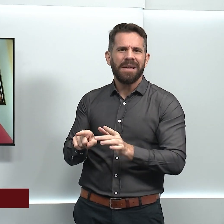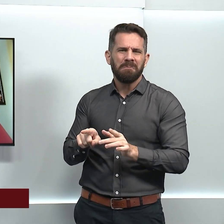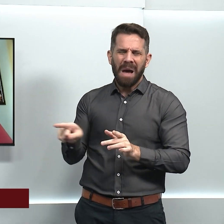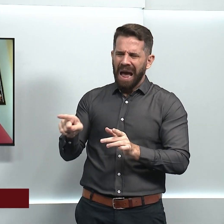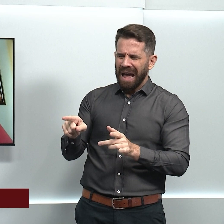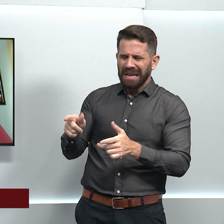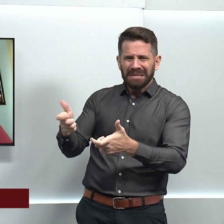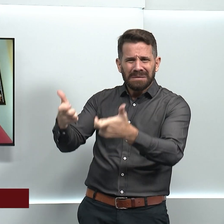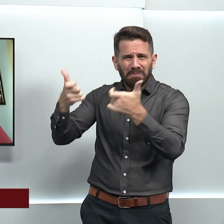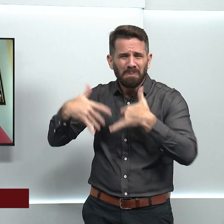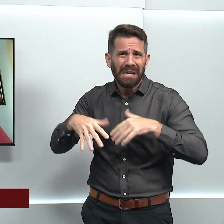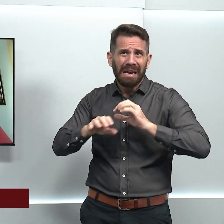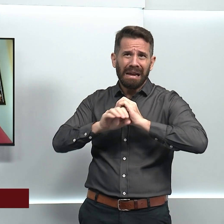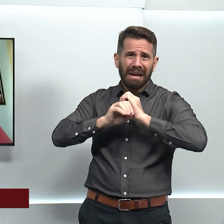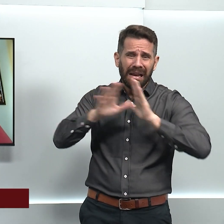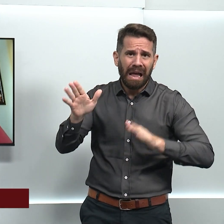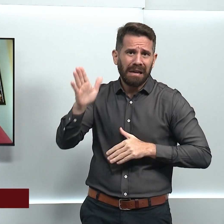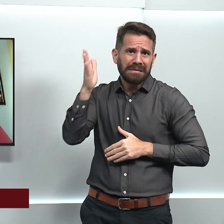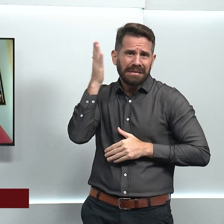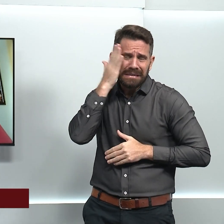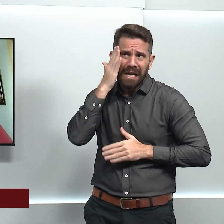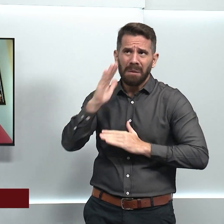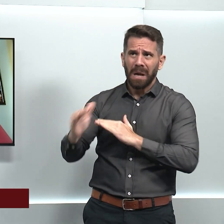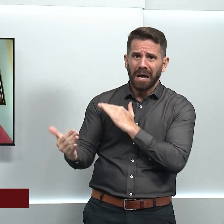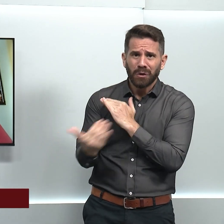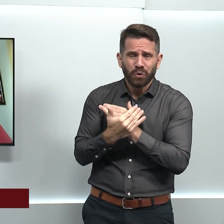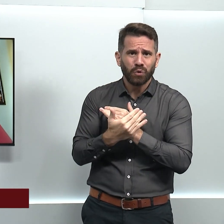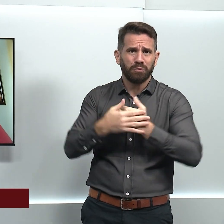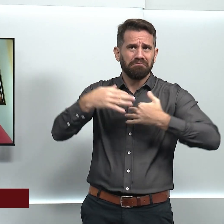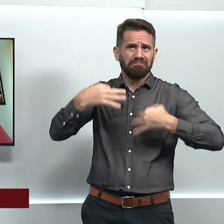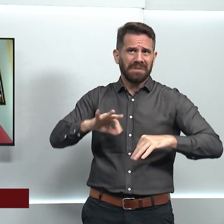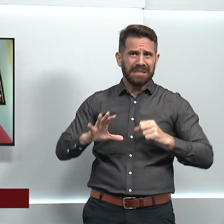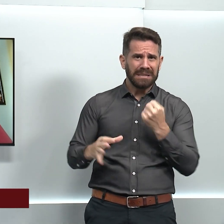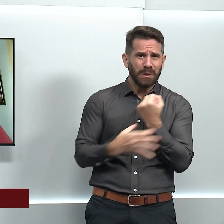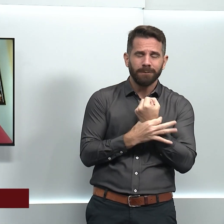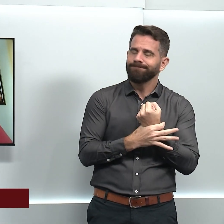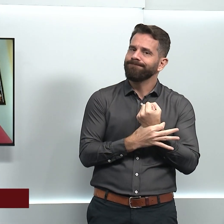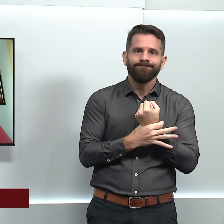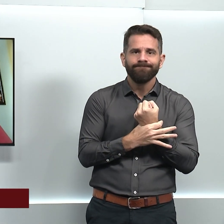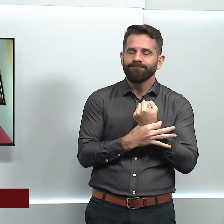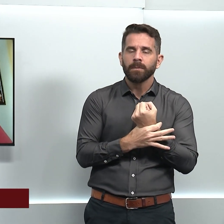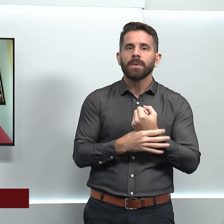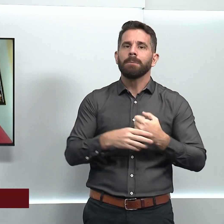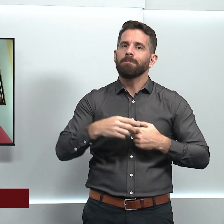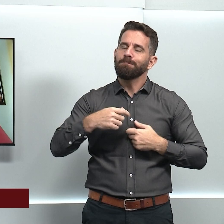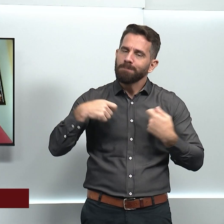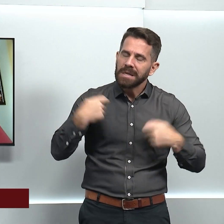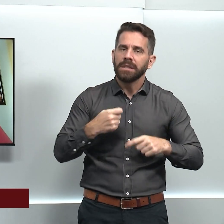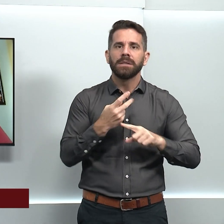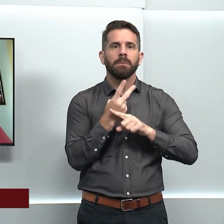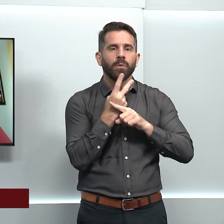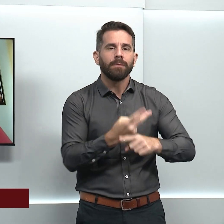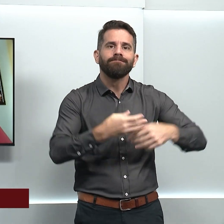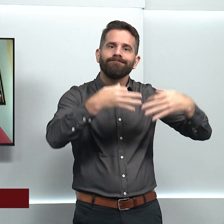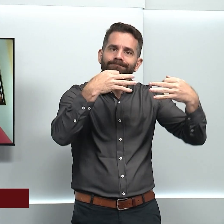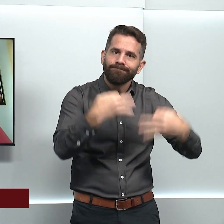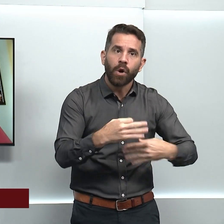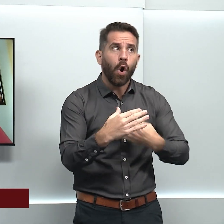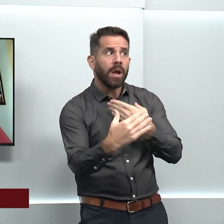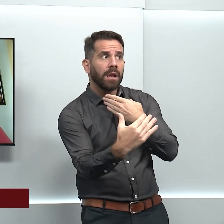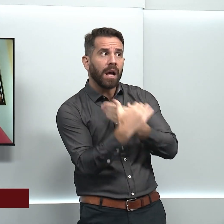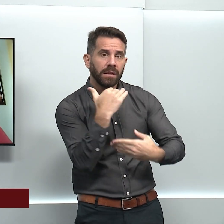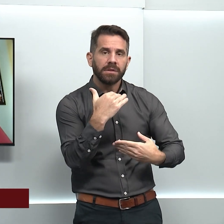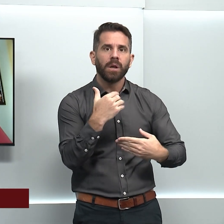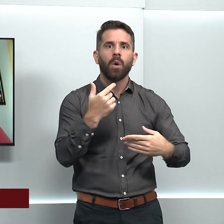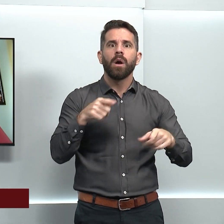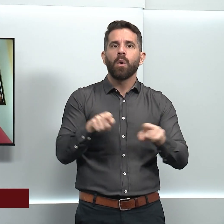gente fale, né, que os adolescentes procurem uma boa orientação para que a gente possa diminuir esses números. Então é importante a gente